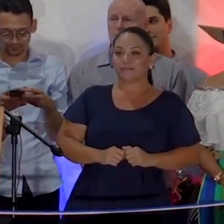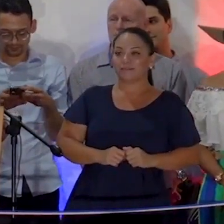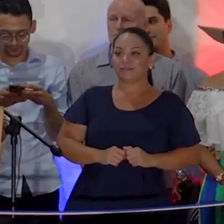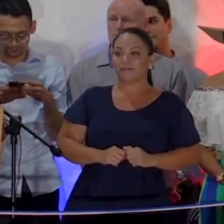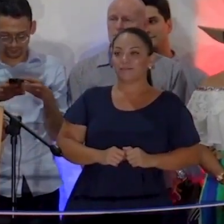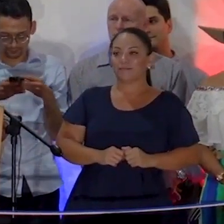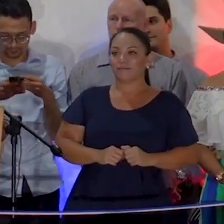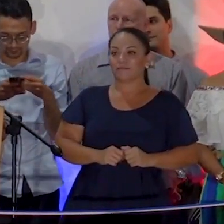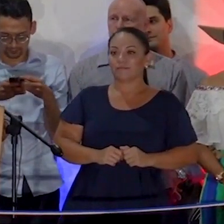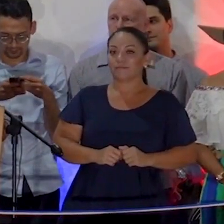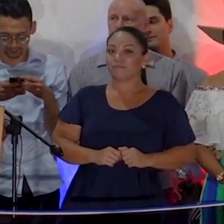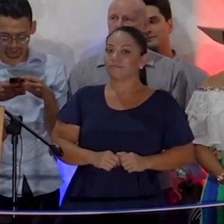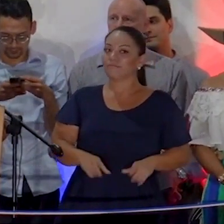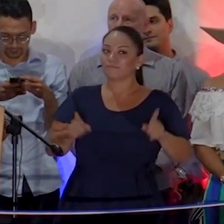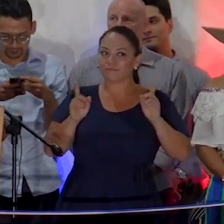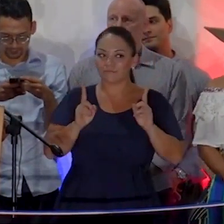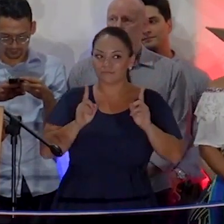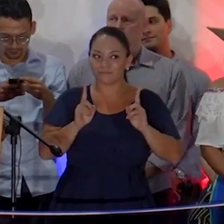Manténganme